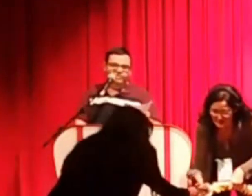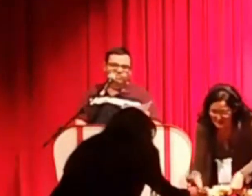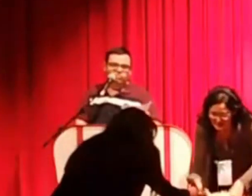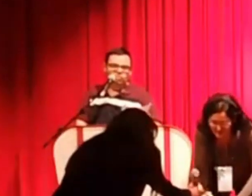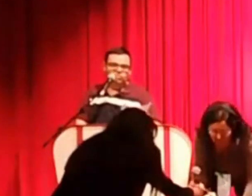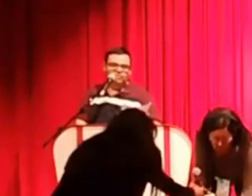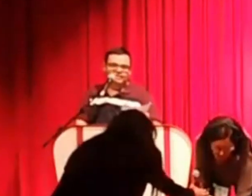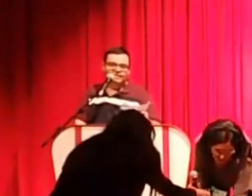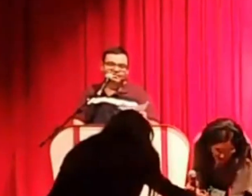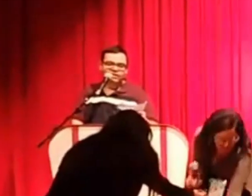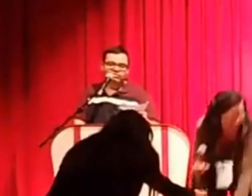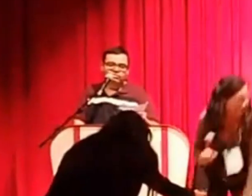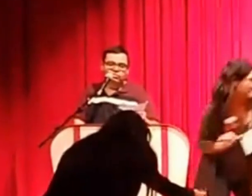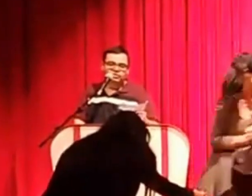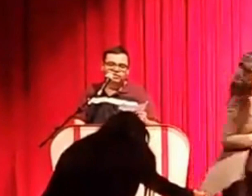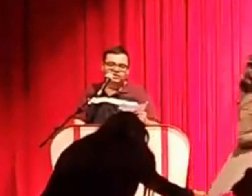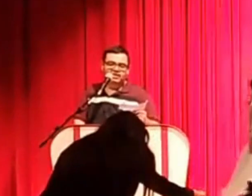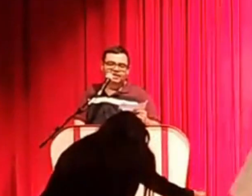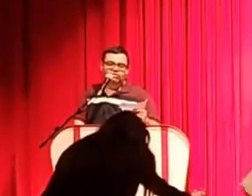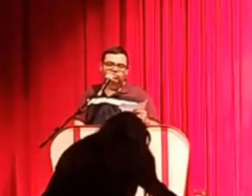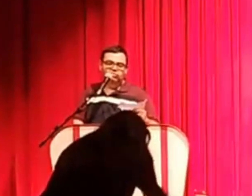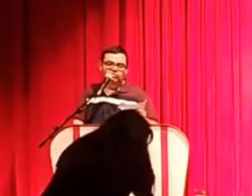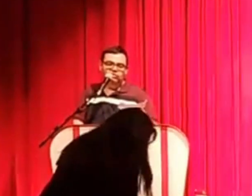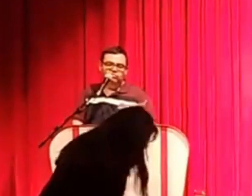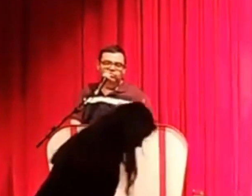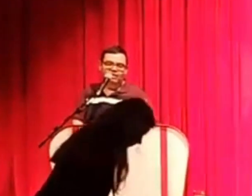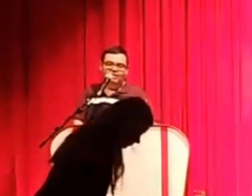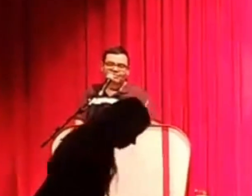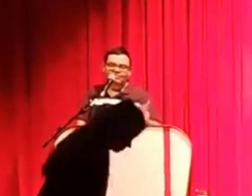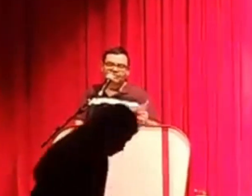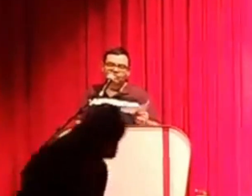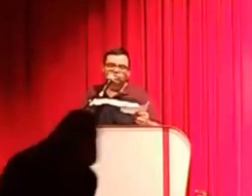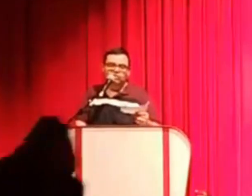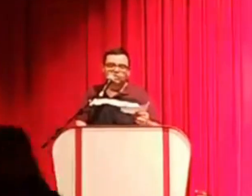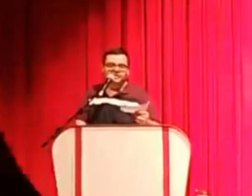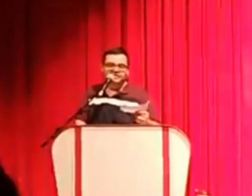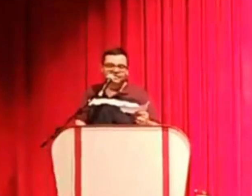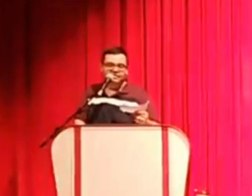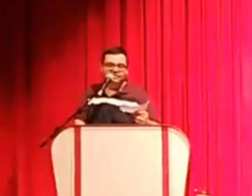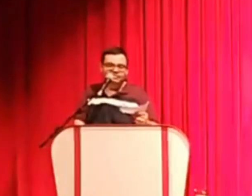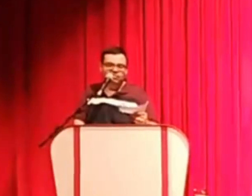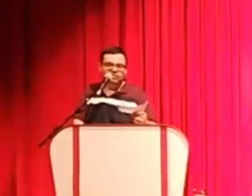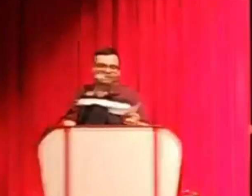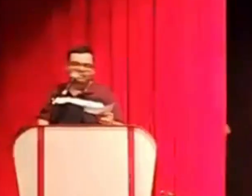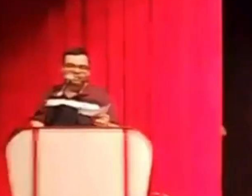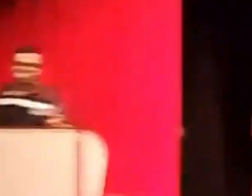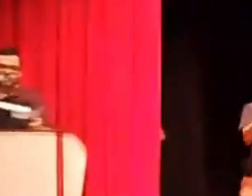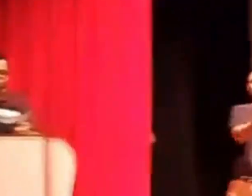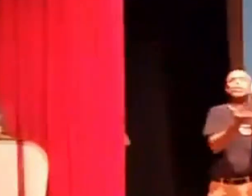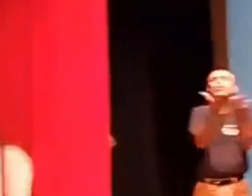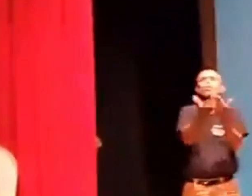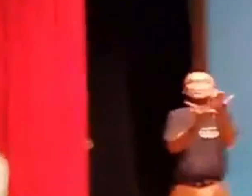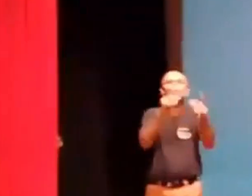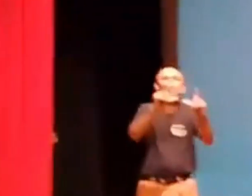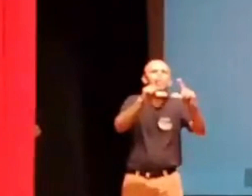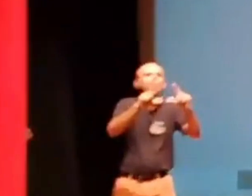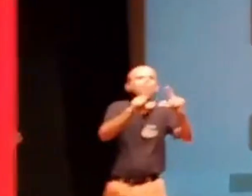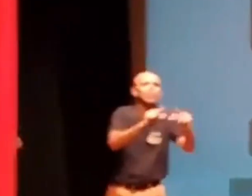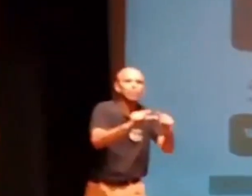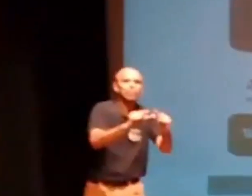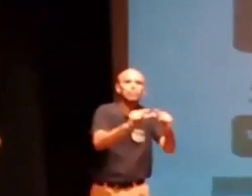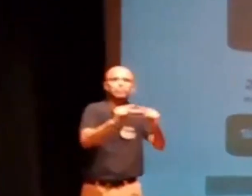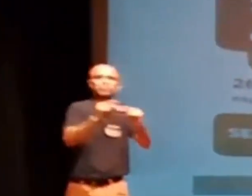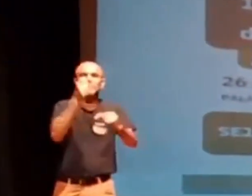Por fim, qual o tratamento hoje que reduz o grau da escoliose? Qual tratamento reduz o grau